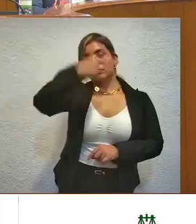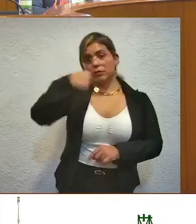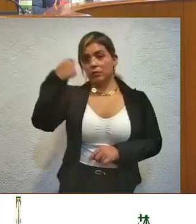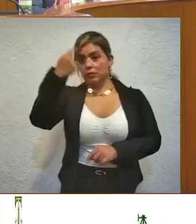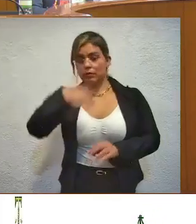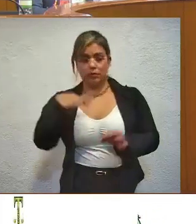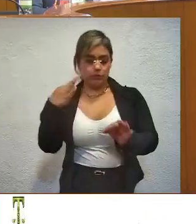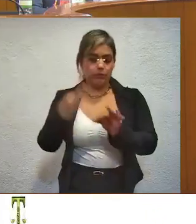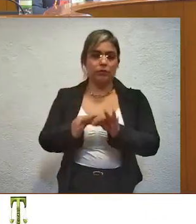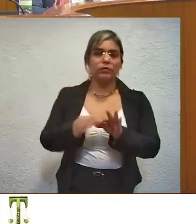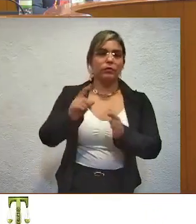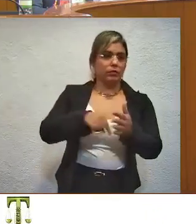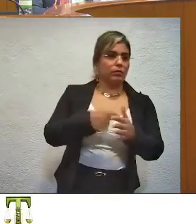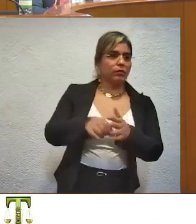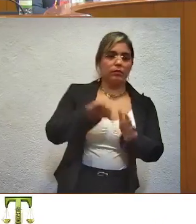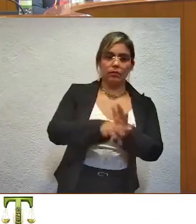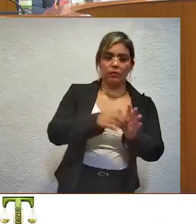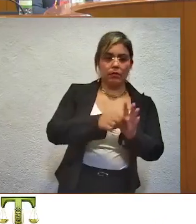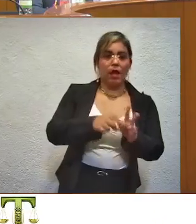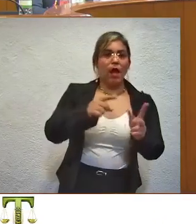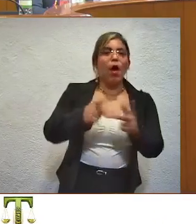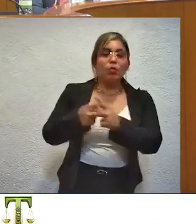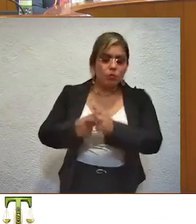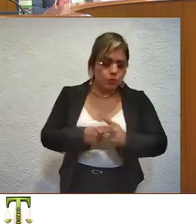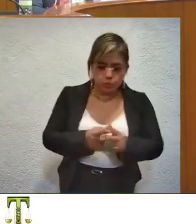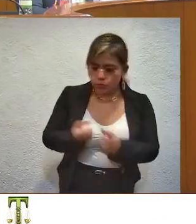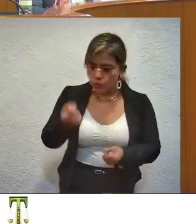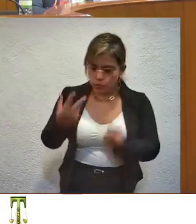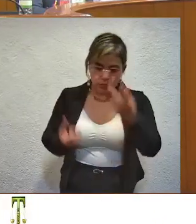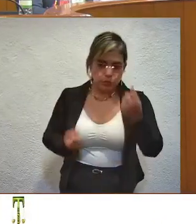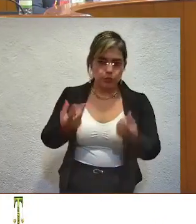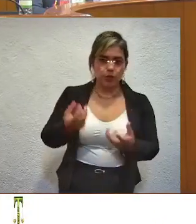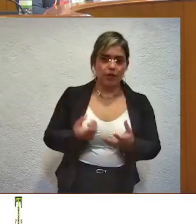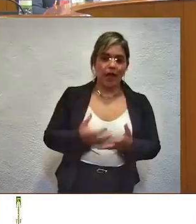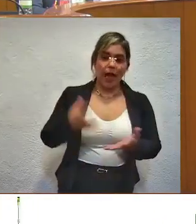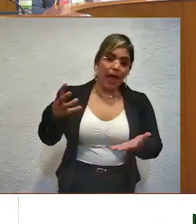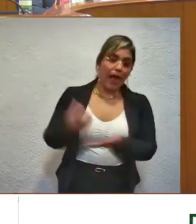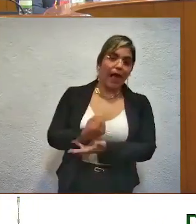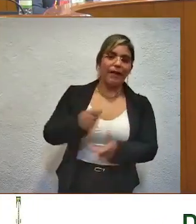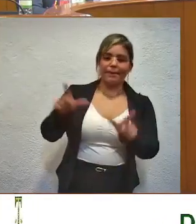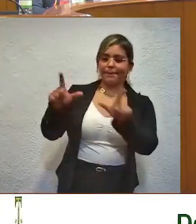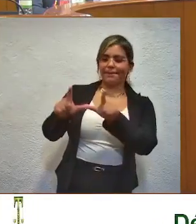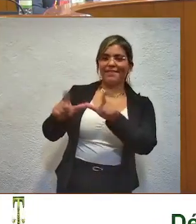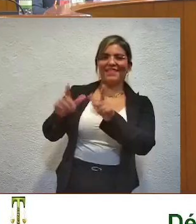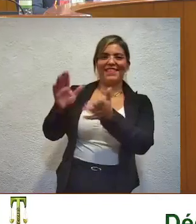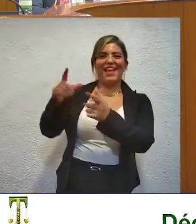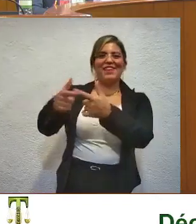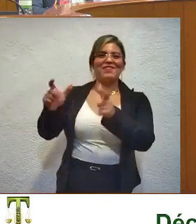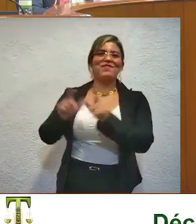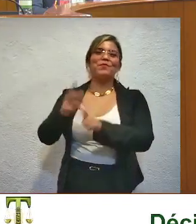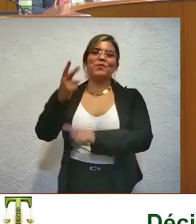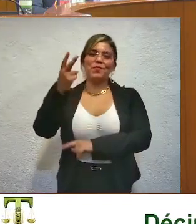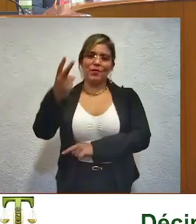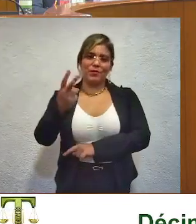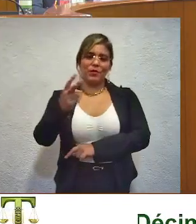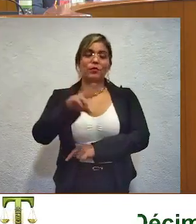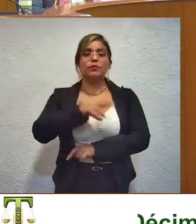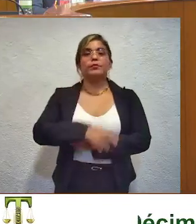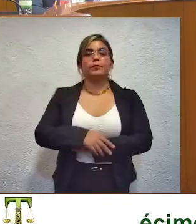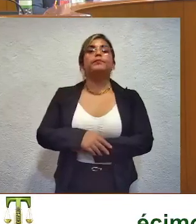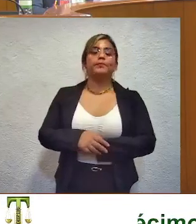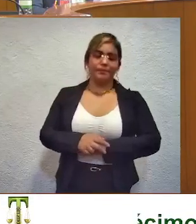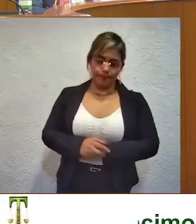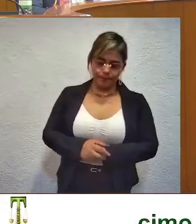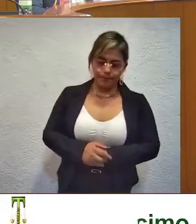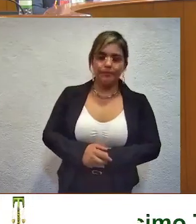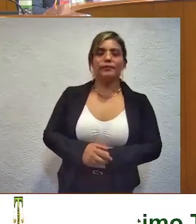concluida la votación y el cómputo de los votos, resultó ganadora la planilla 2 con 204 sufragios, representada